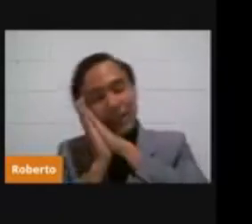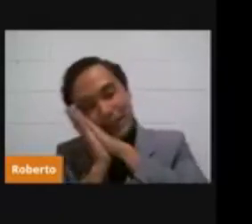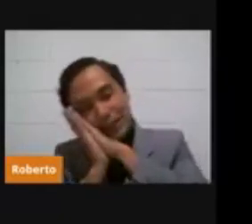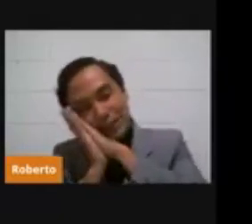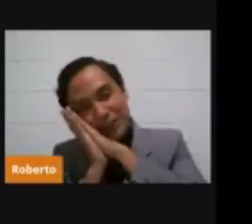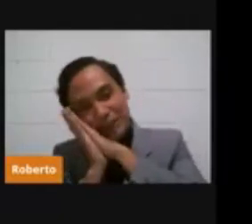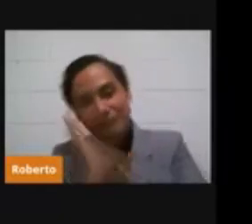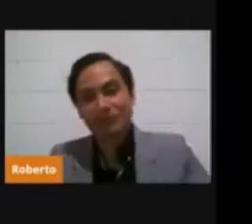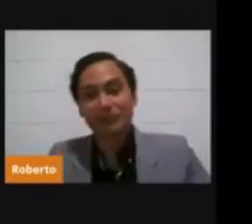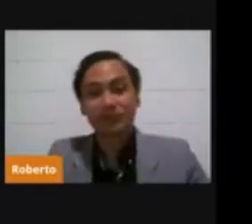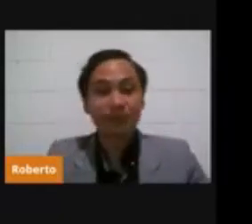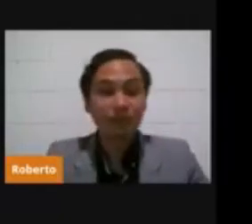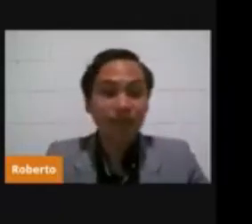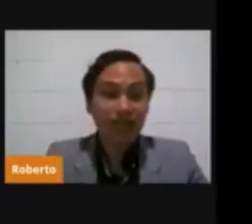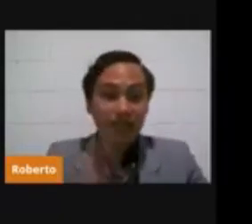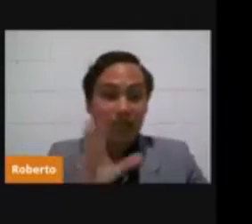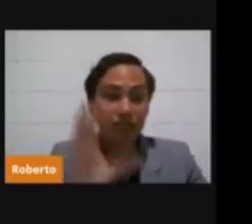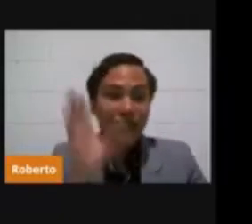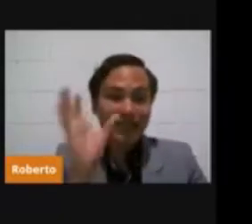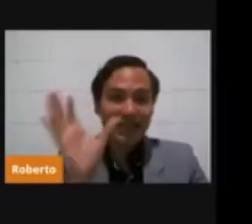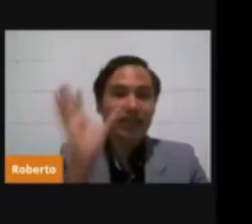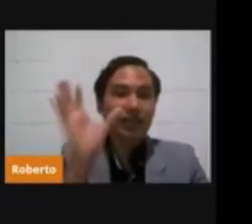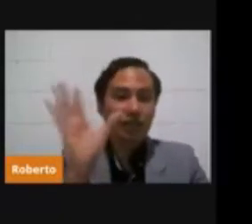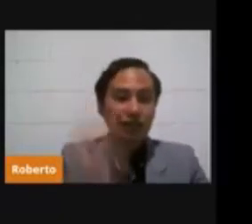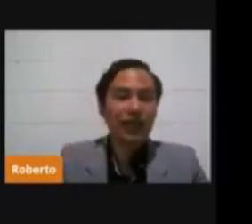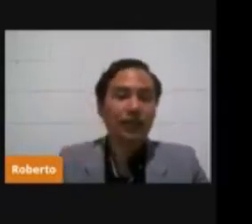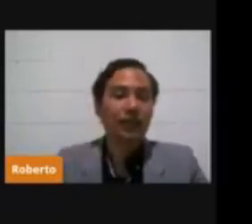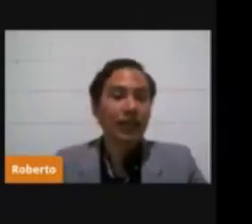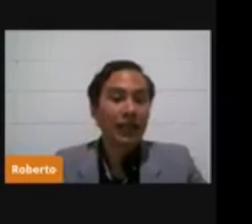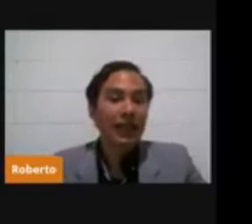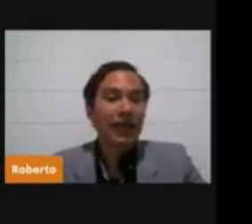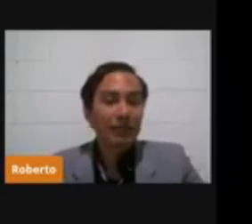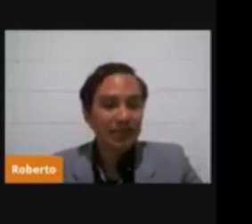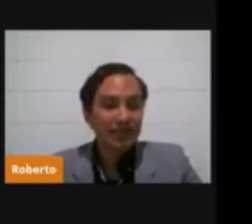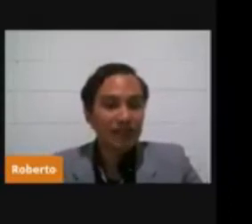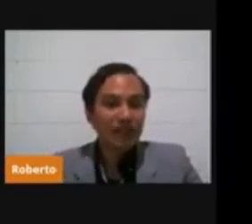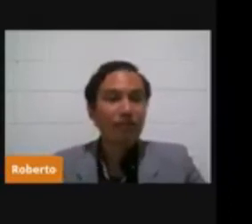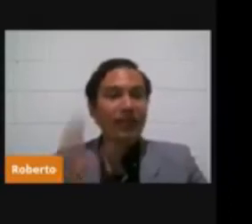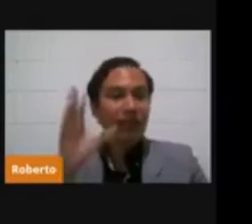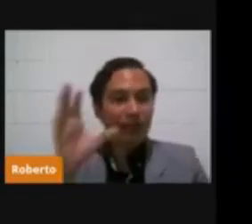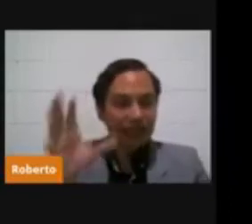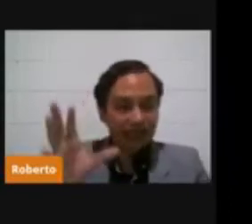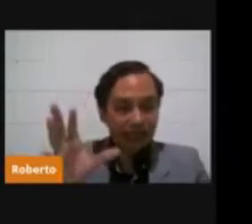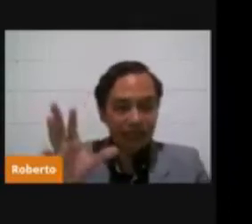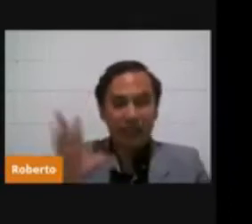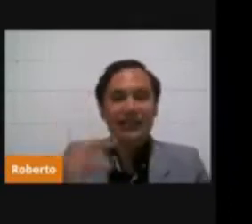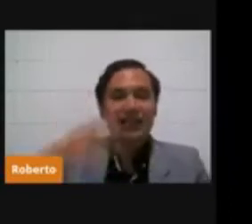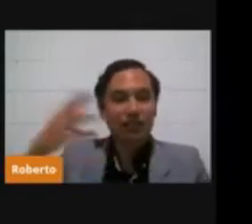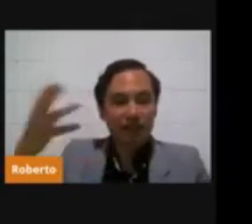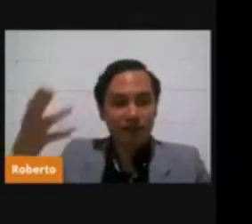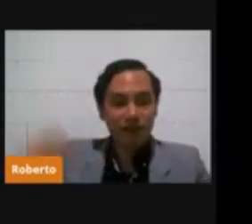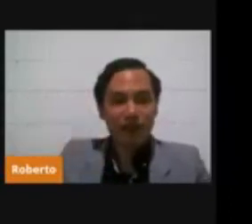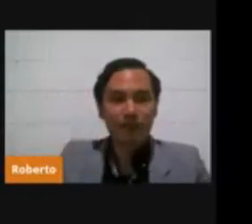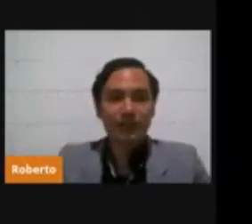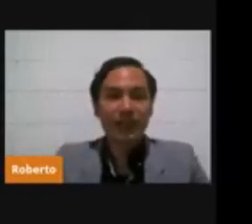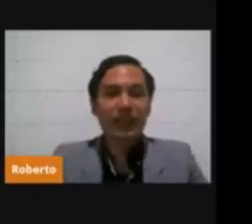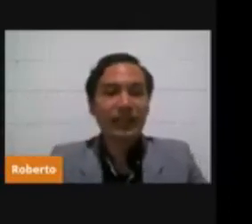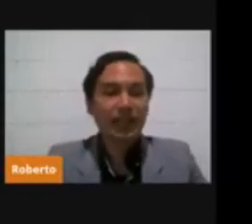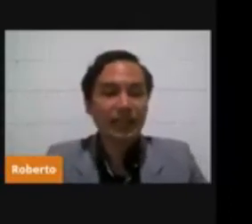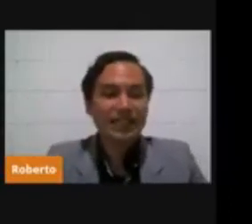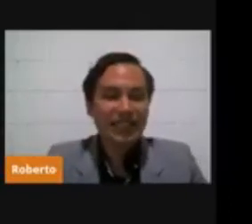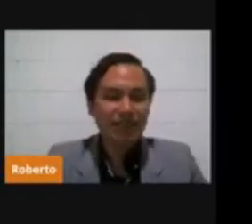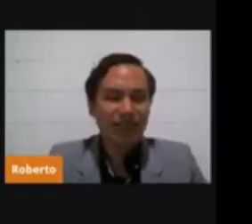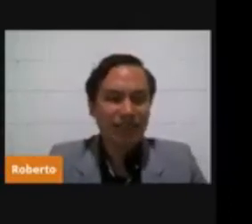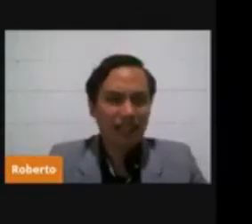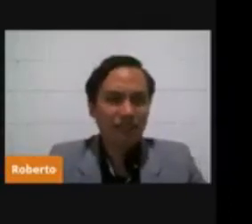pero a dormir. Esas son las señas, el vocabulario. Además, también tiene una gramática, es decir, hay una forma,